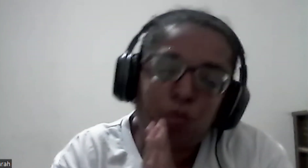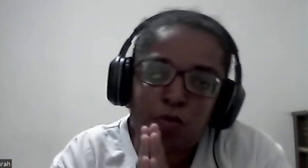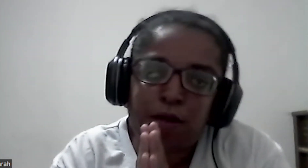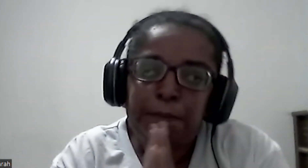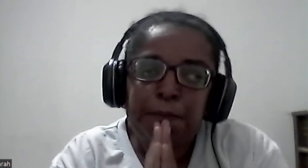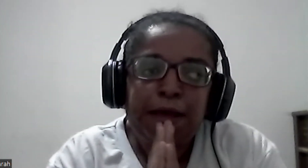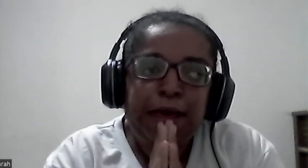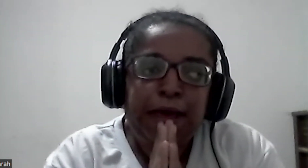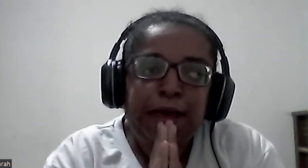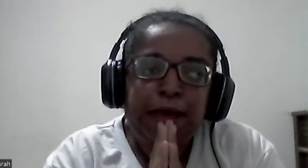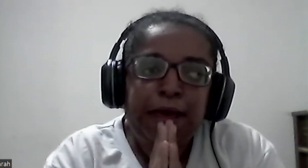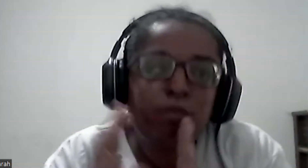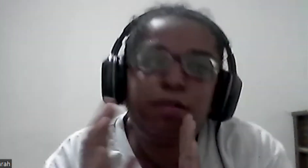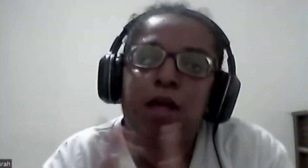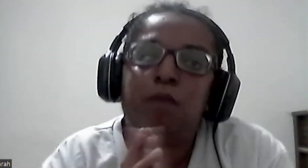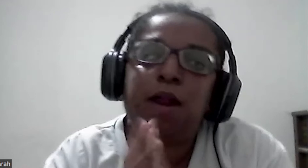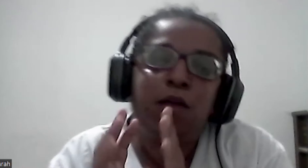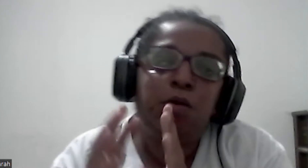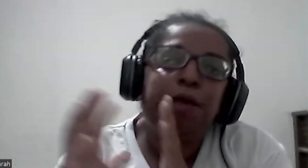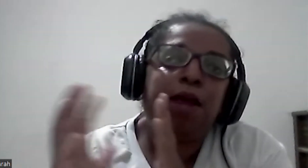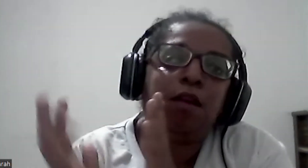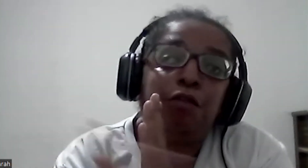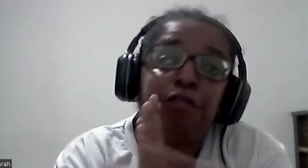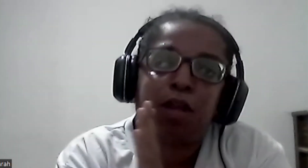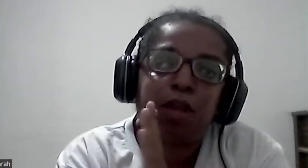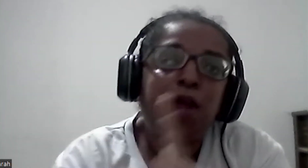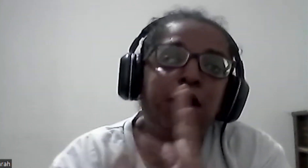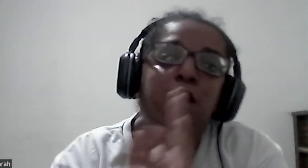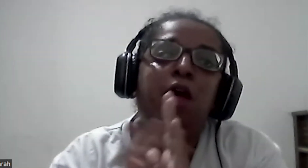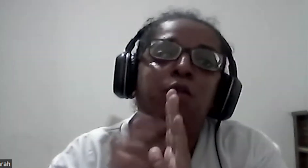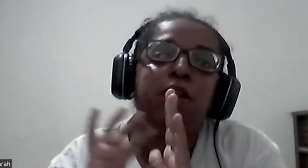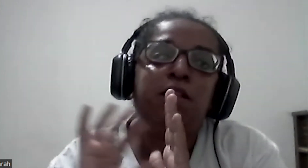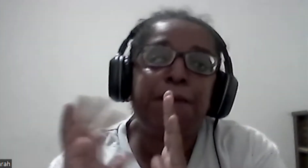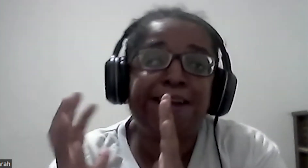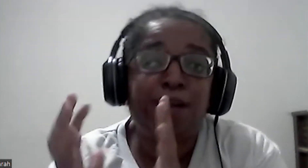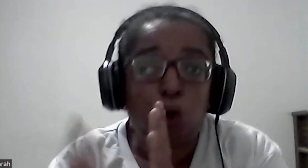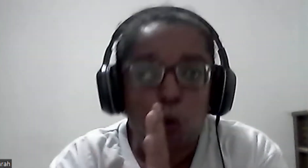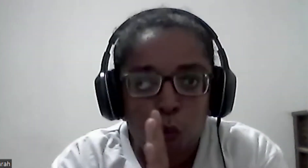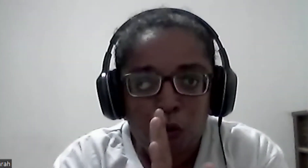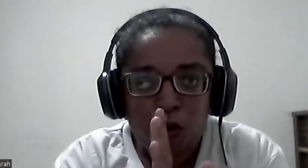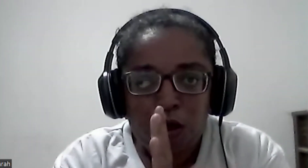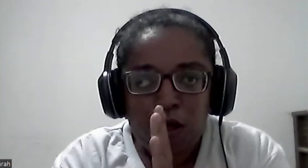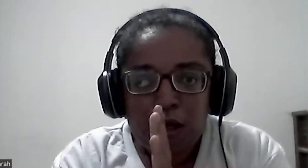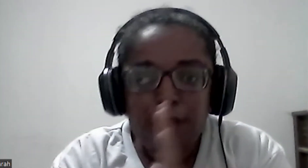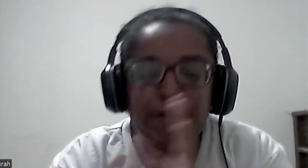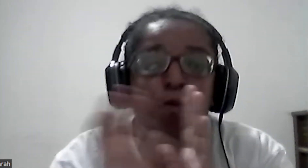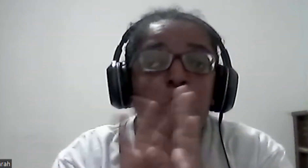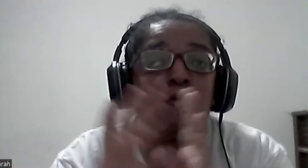surda. Ela não tem noção que ela está num ambiente de ouvir, ela ainda não despertou. Ela está no mundo dela